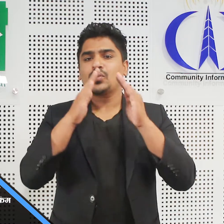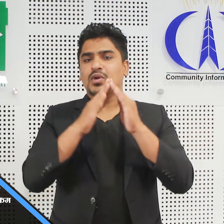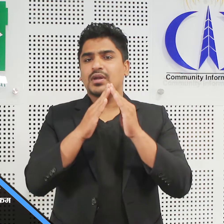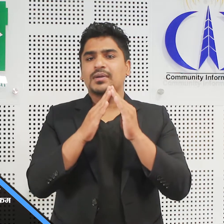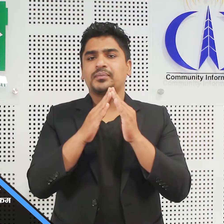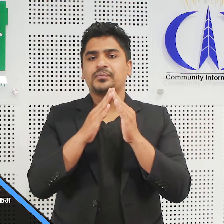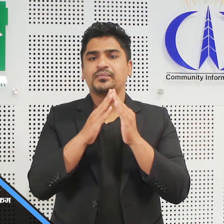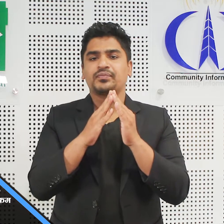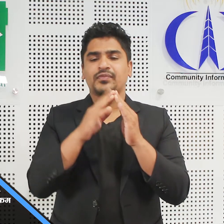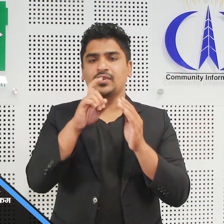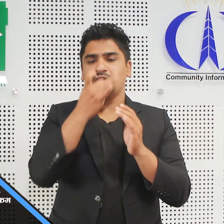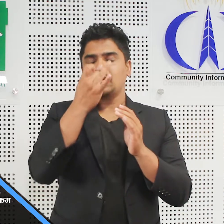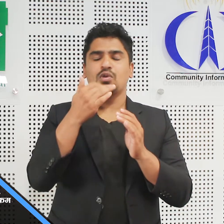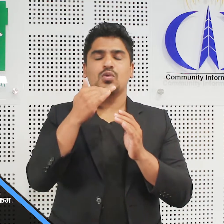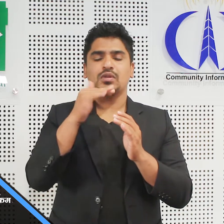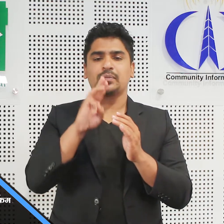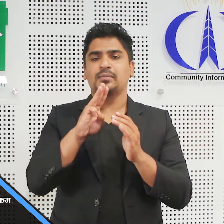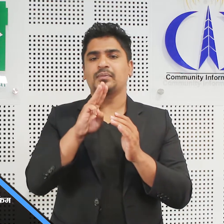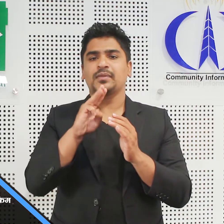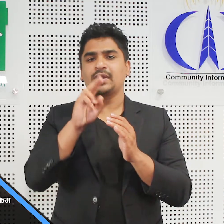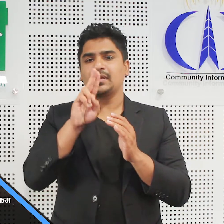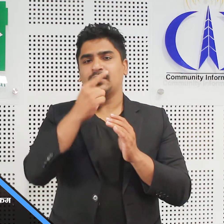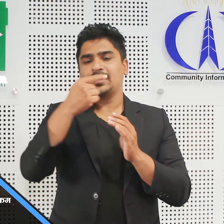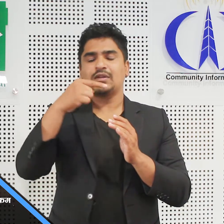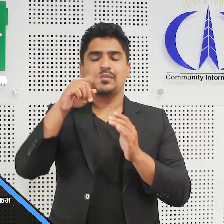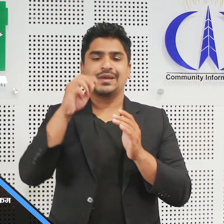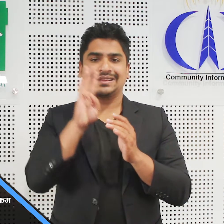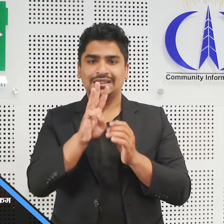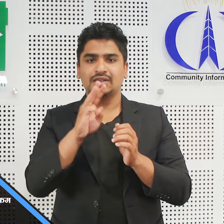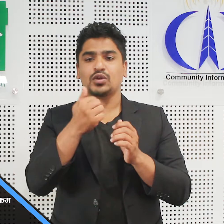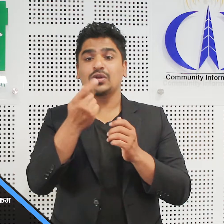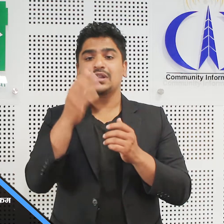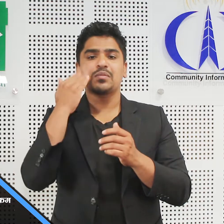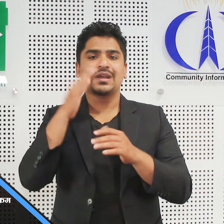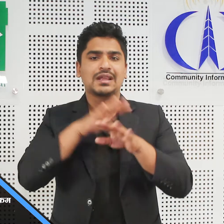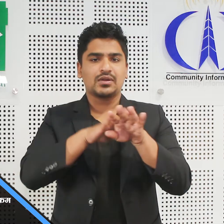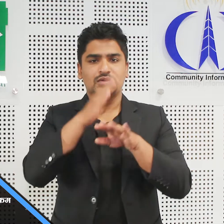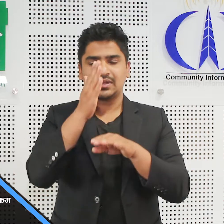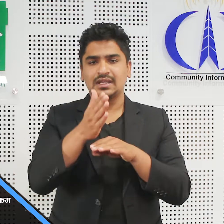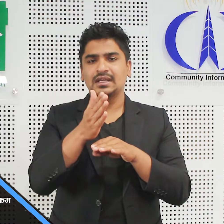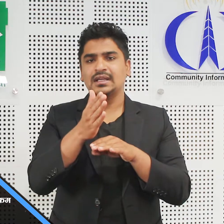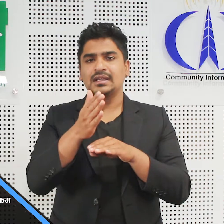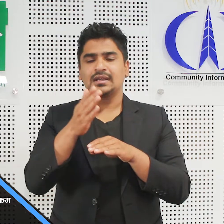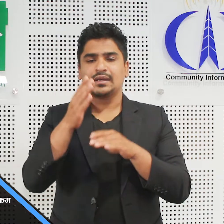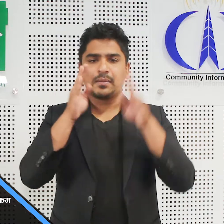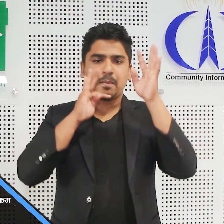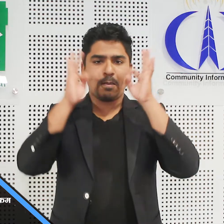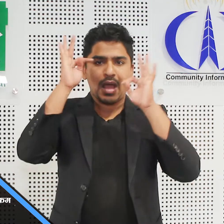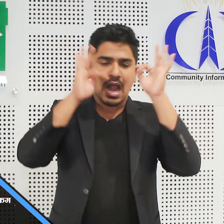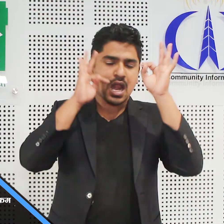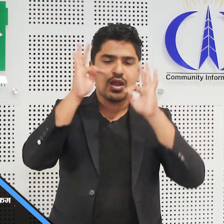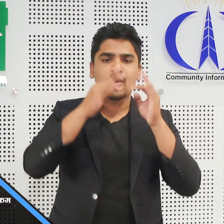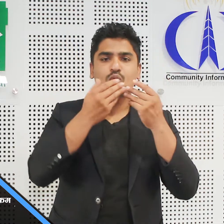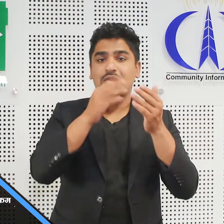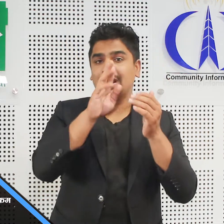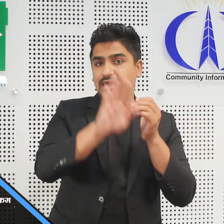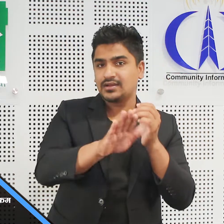नदिने रहेछ। नमस्कार, मेरो नाम चाहिँ रविना गौतम शिवाकोटी, मेरो घर चाहिँ यहाँ गौतम टोल भिनापातिन। ल अब